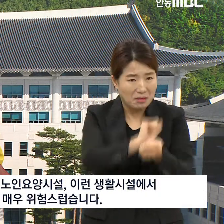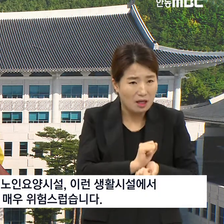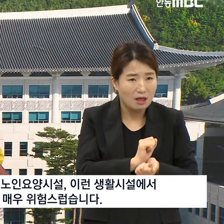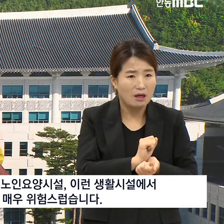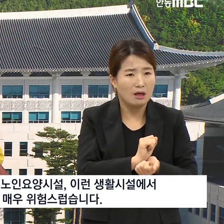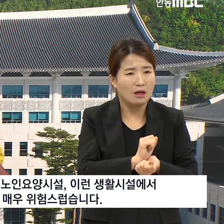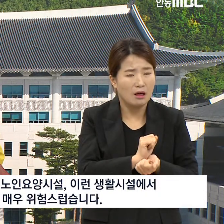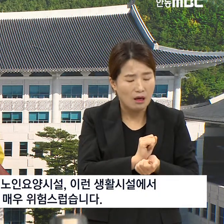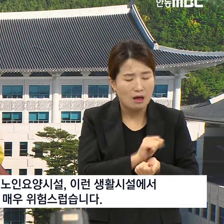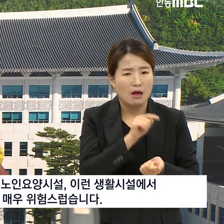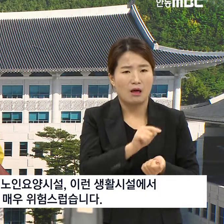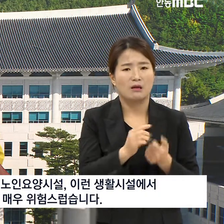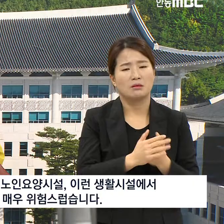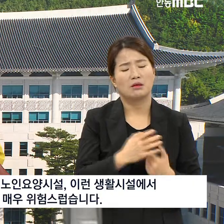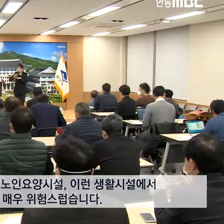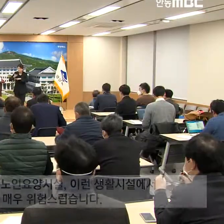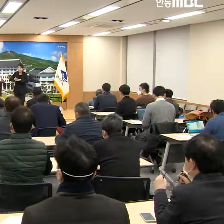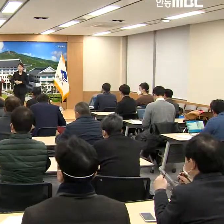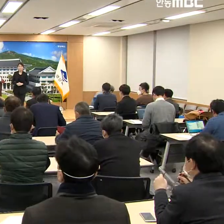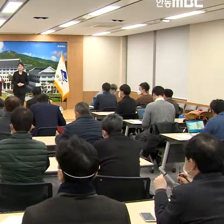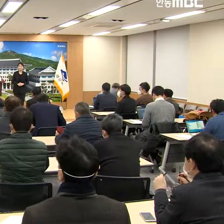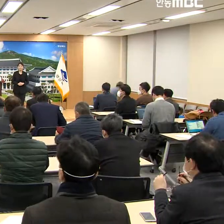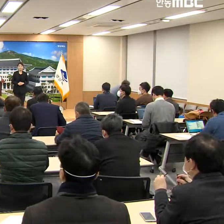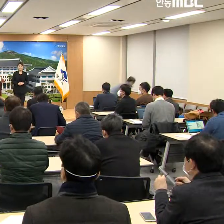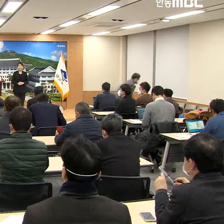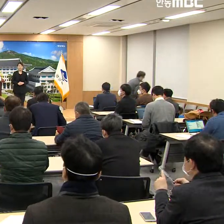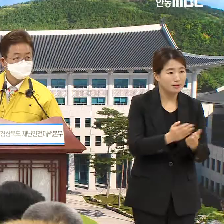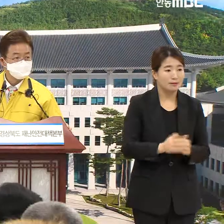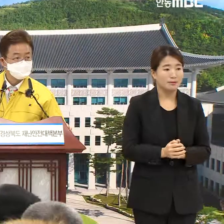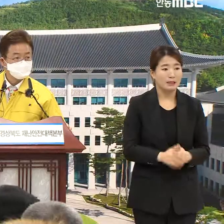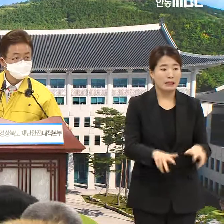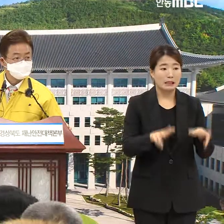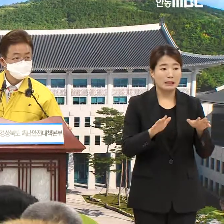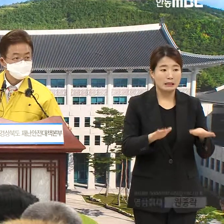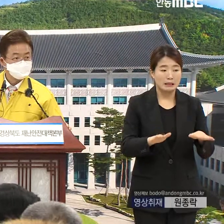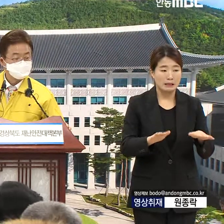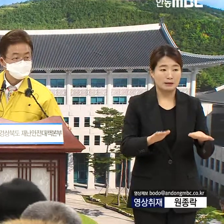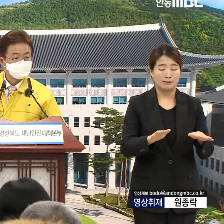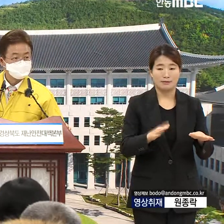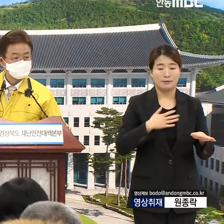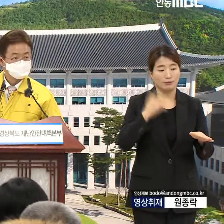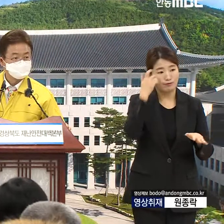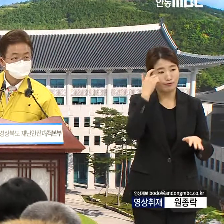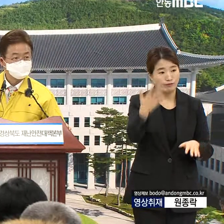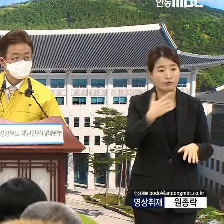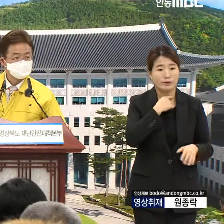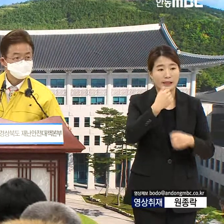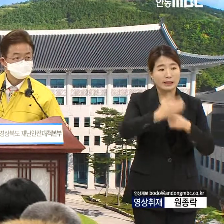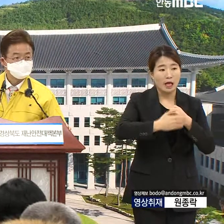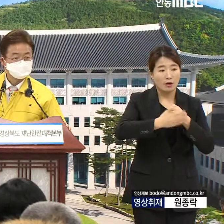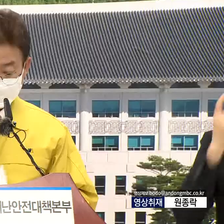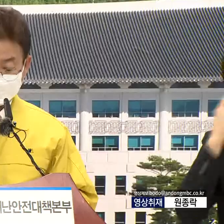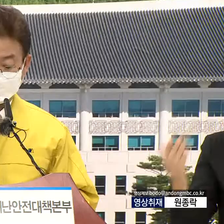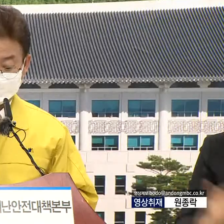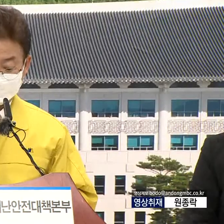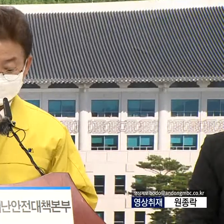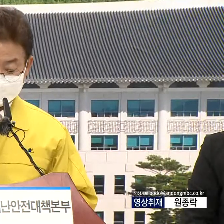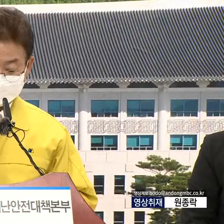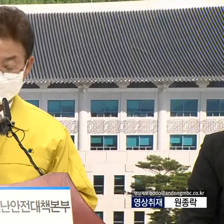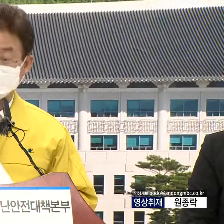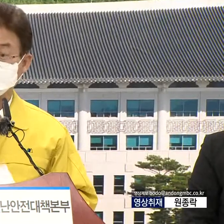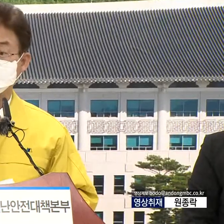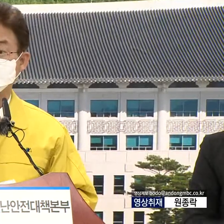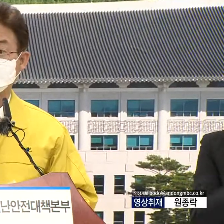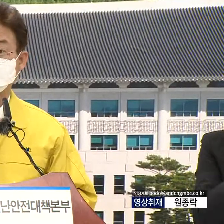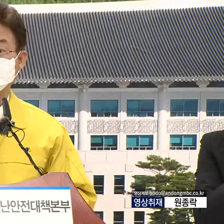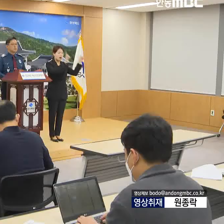관련자들이 매우 위험스럽습니다. 경상북도는 도내 집단 생활시설 500여 곳을 집중 방역하고 관계자